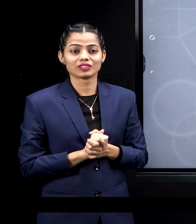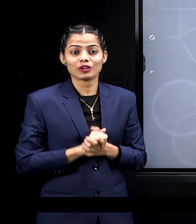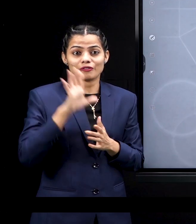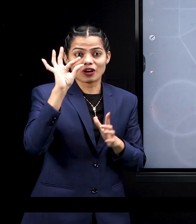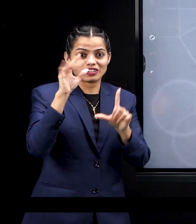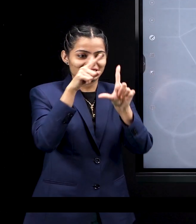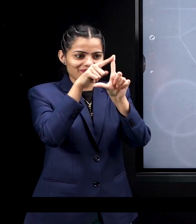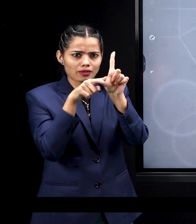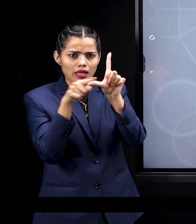குறுக்கு வெட்டி,